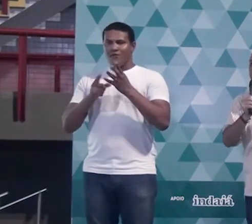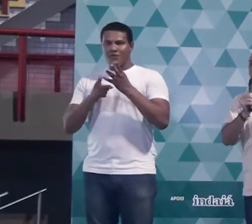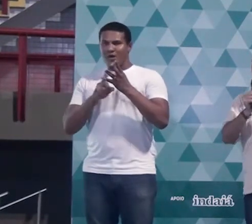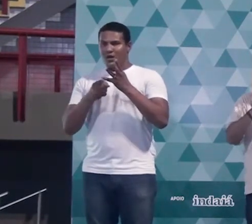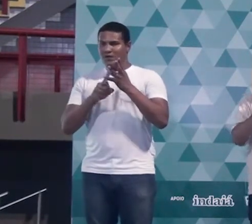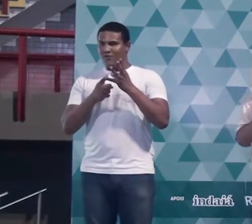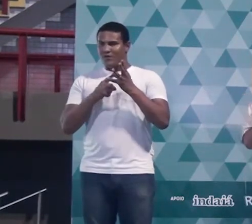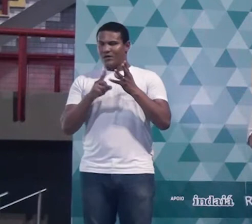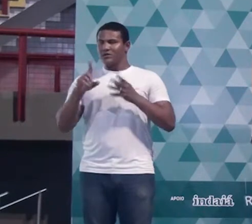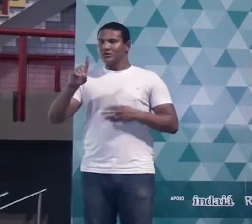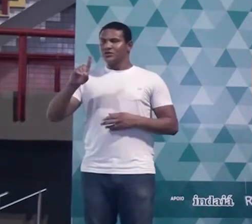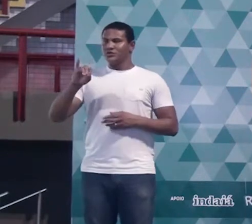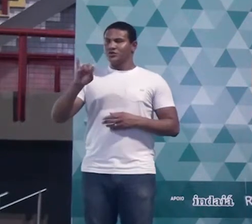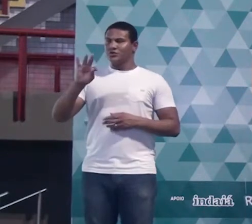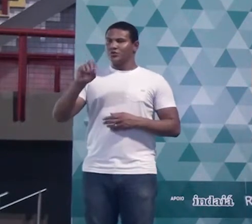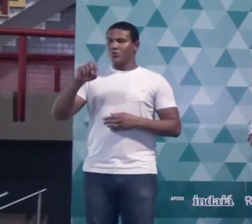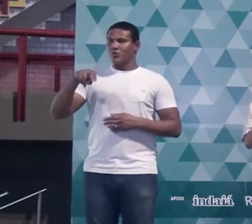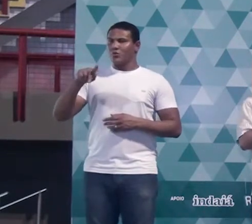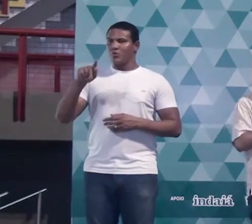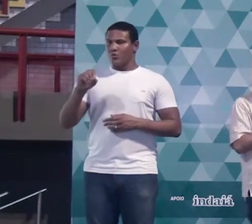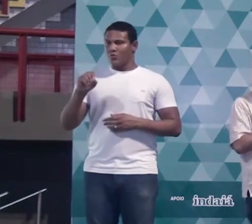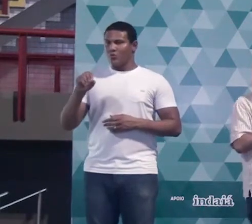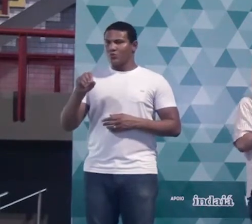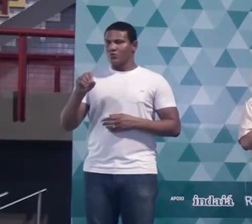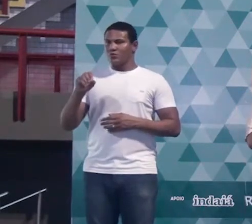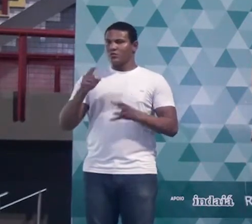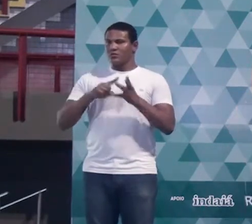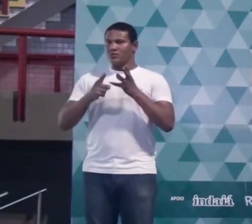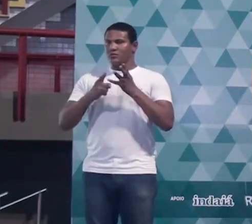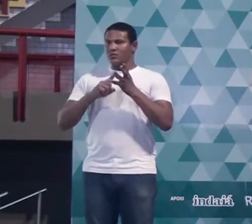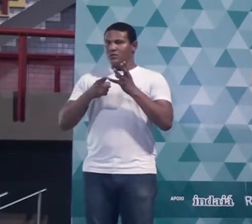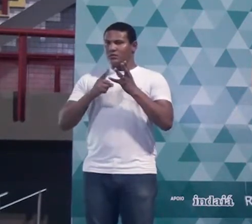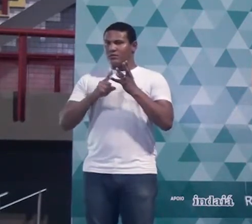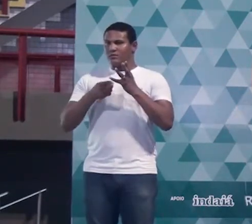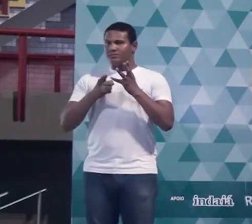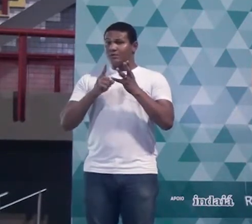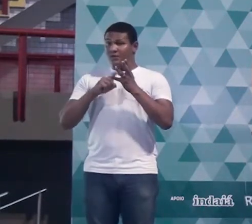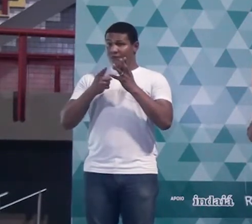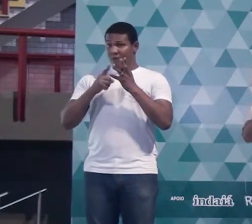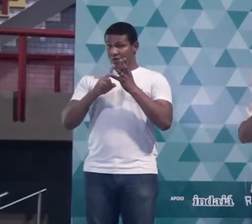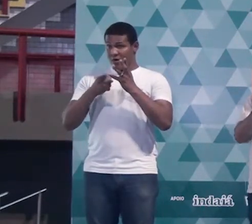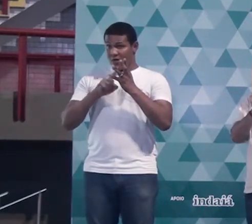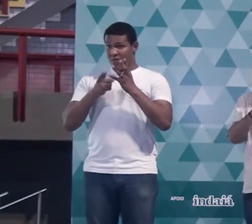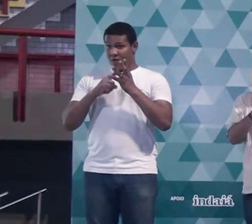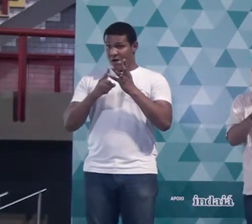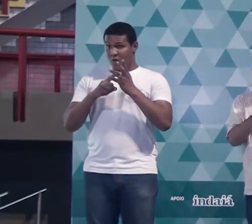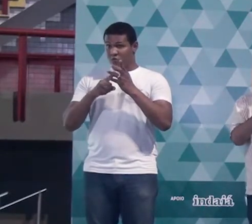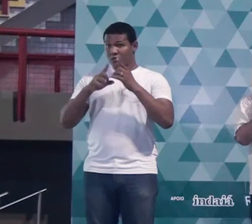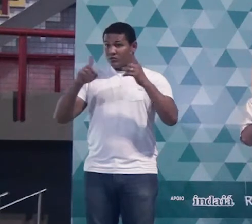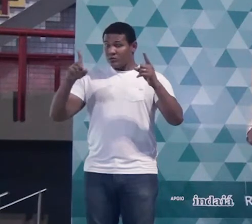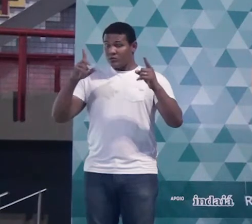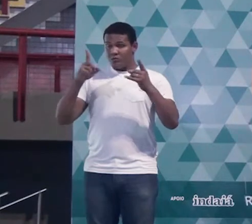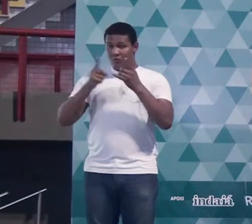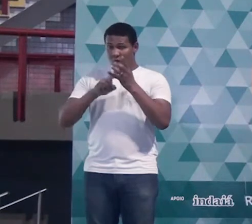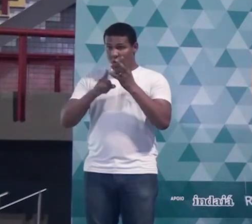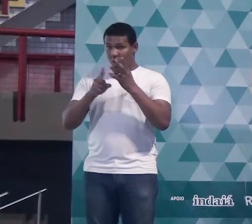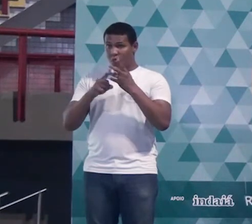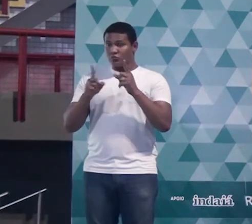Ditongo é o encontro de vogal e semivogal, ou semivogal e vogal na mesma sílaba.